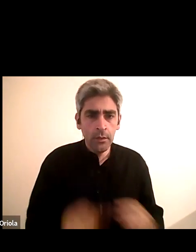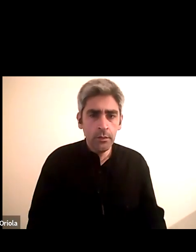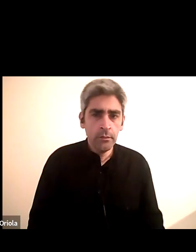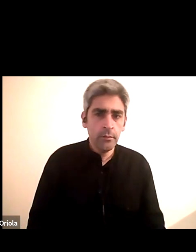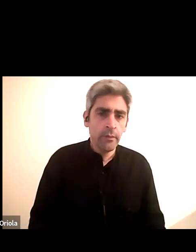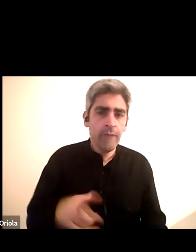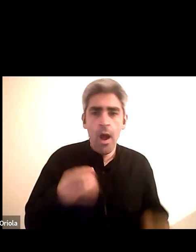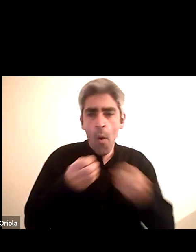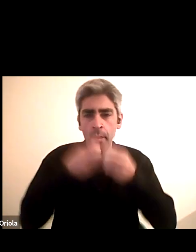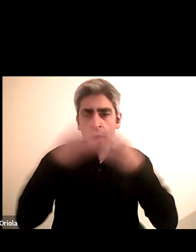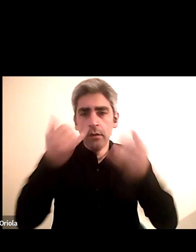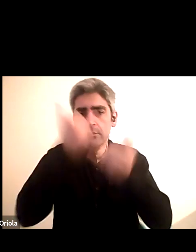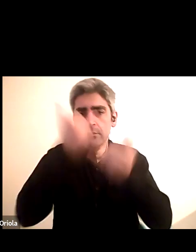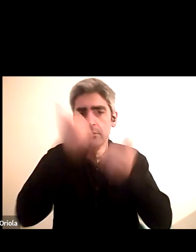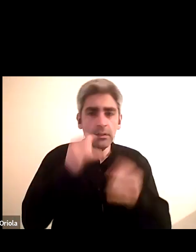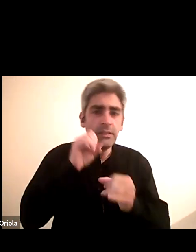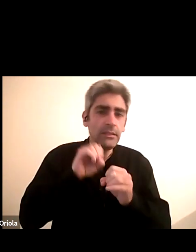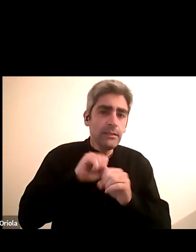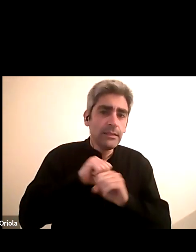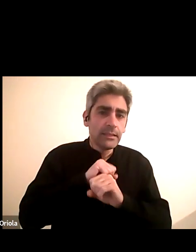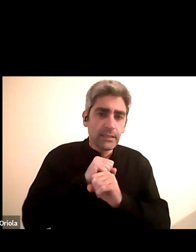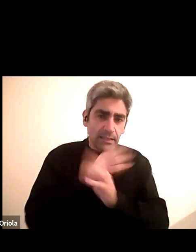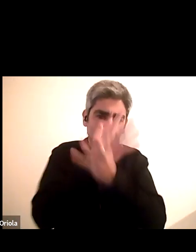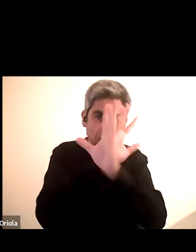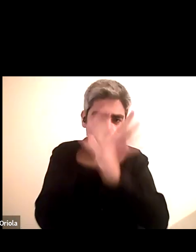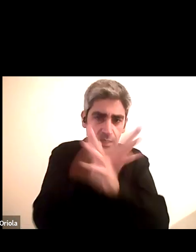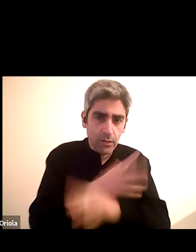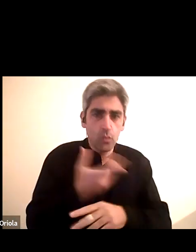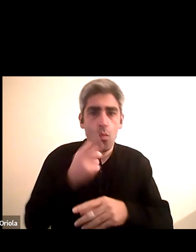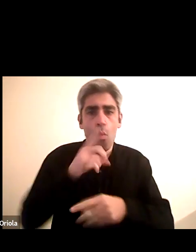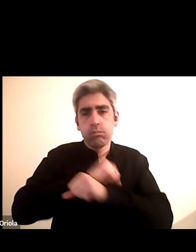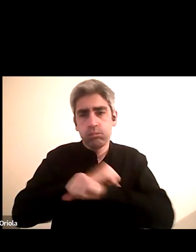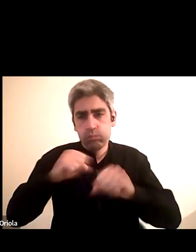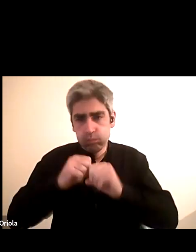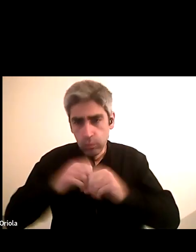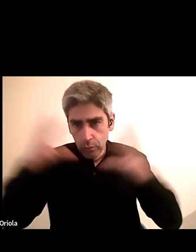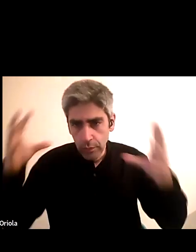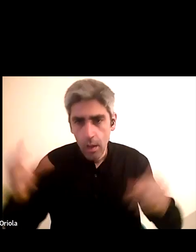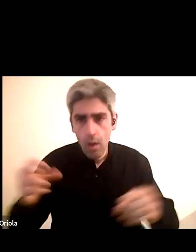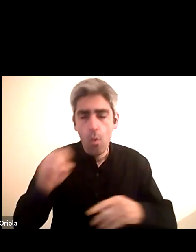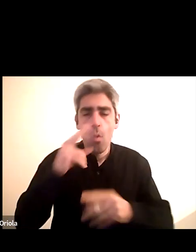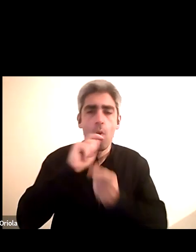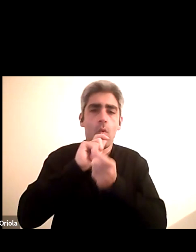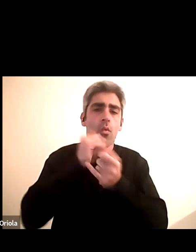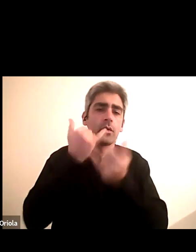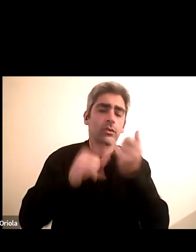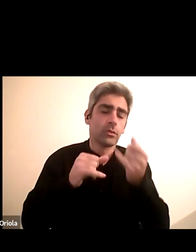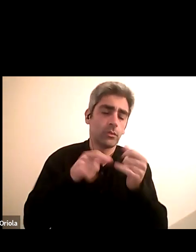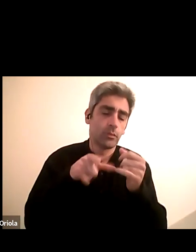Vão aumentar riscos de incêndios, de explosão e vão aumentar riscos também de mudança de um modelo de formação.